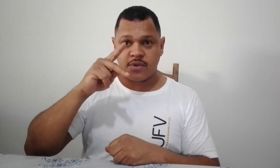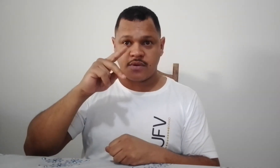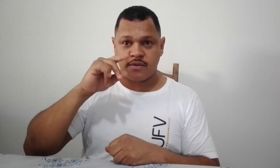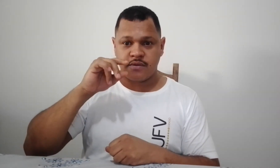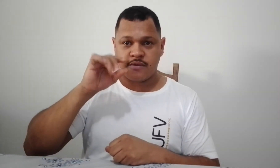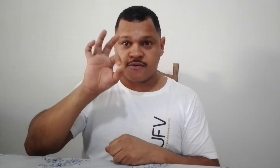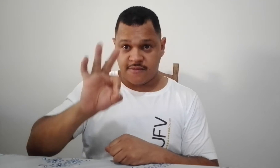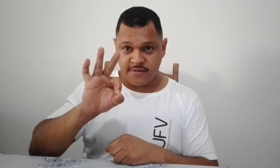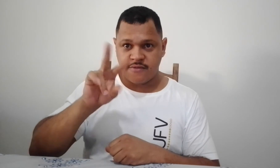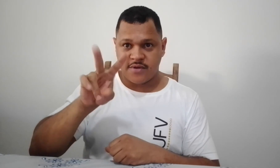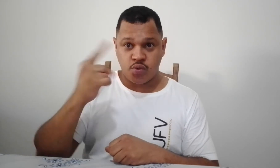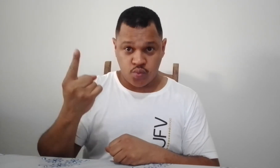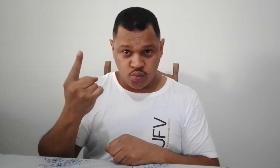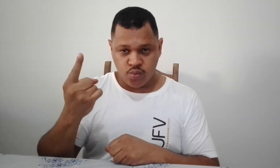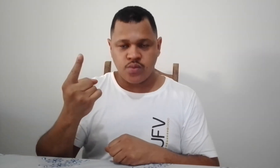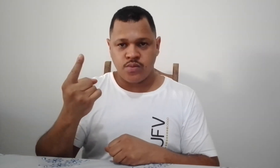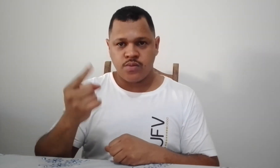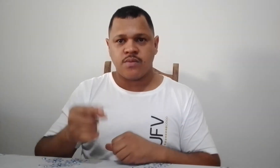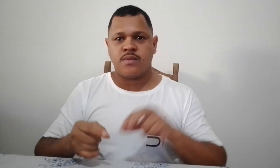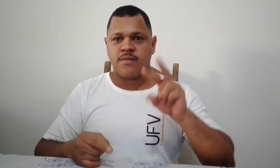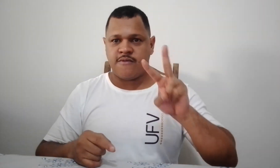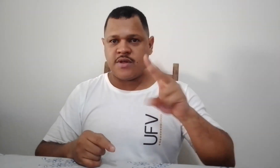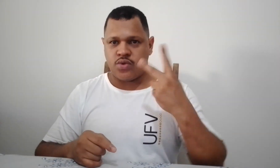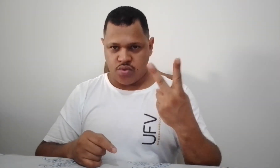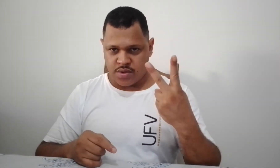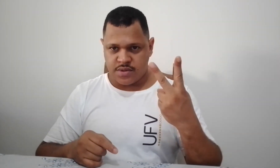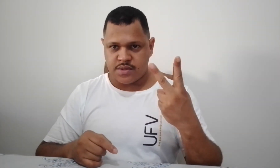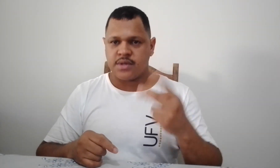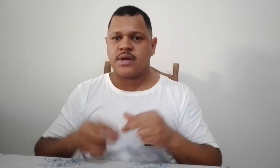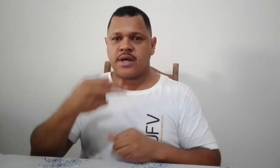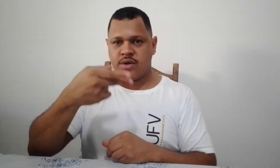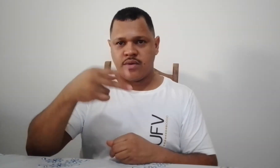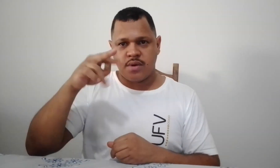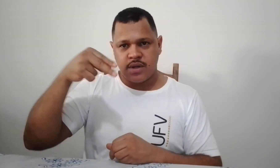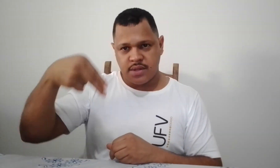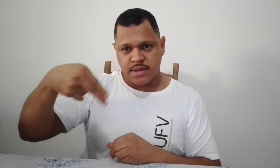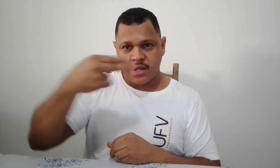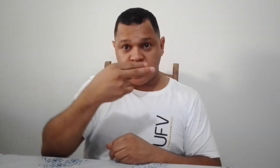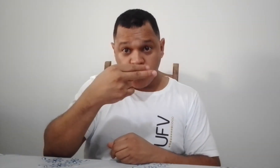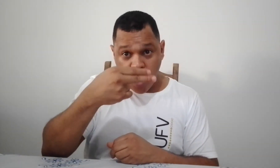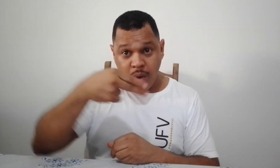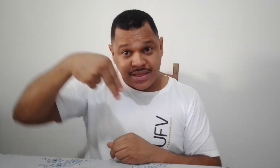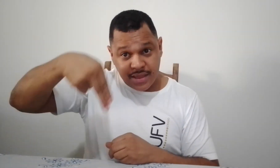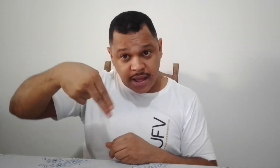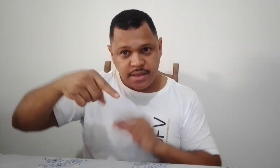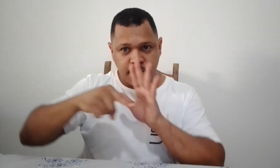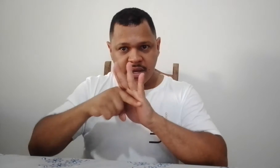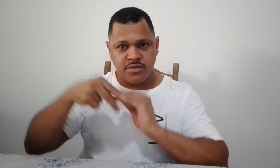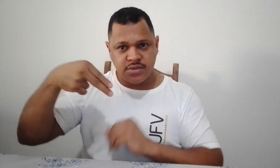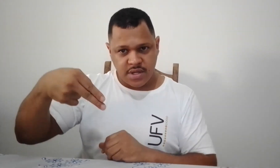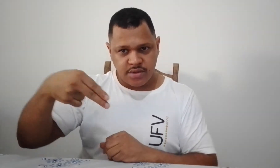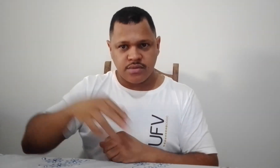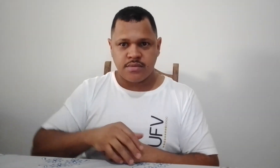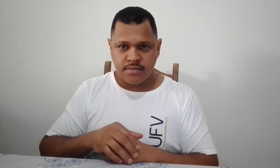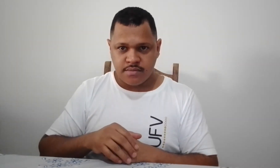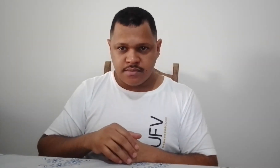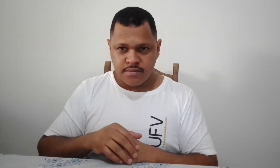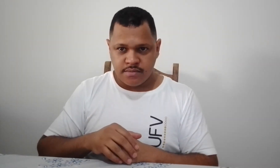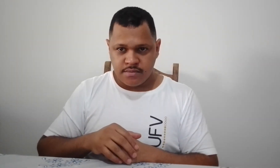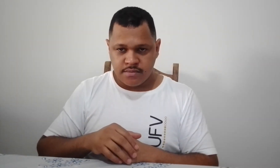em relação a V2 é igual a θ menos beta. Fase de V1, beta,